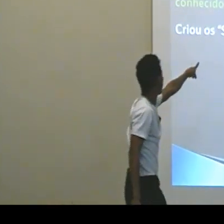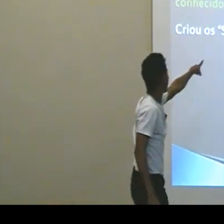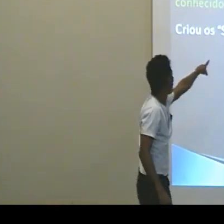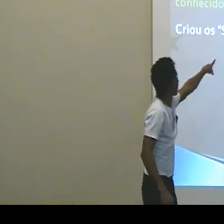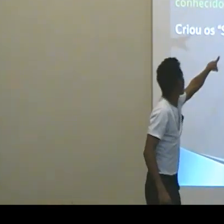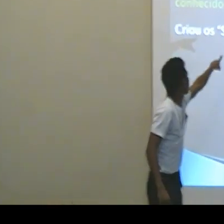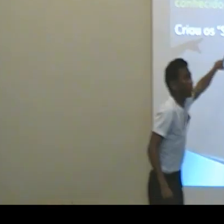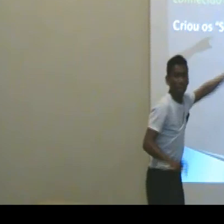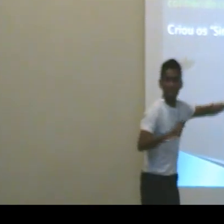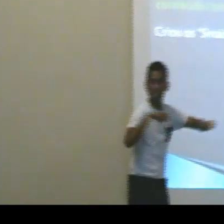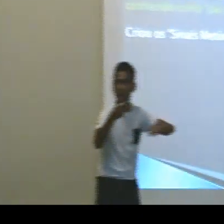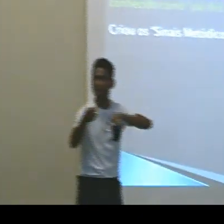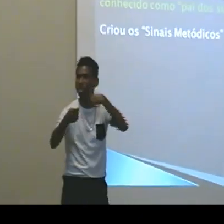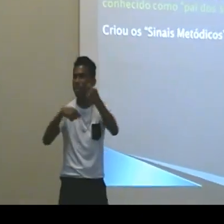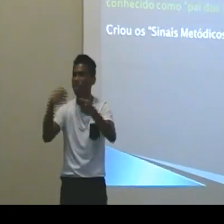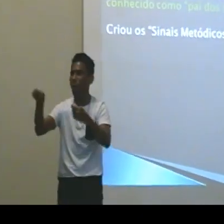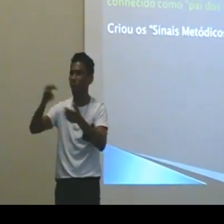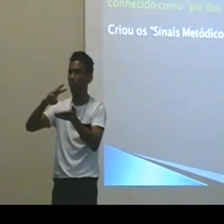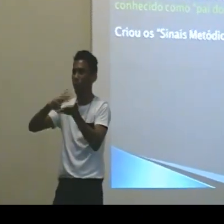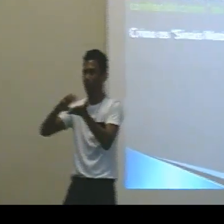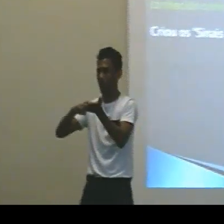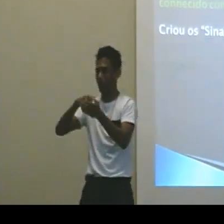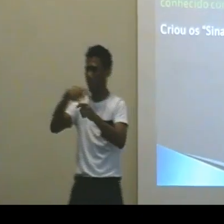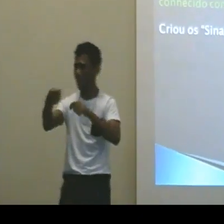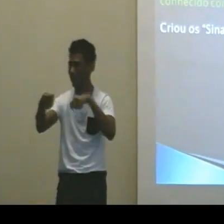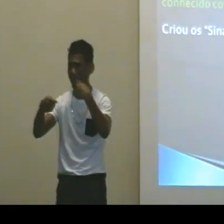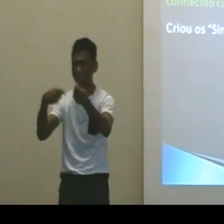Ele chamou isso de sinais metódicos.